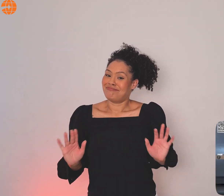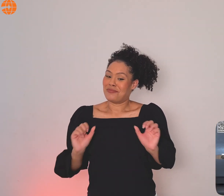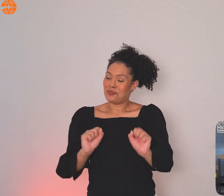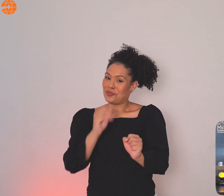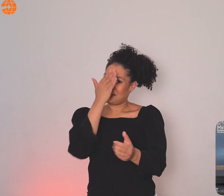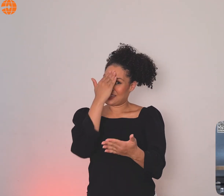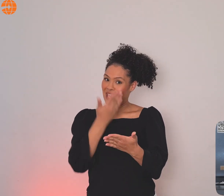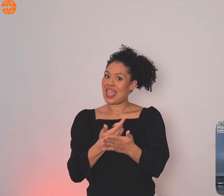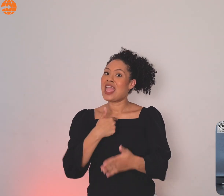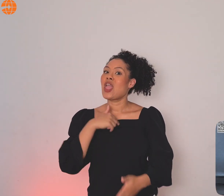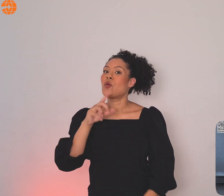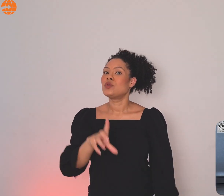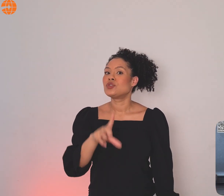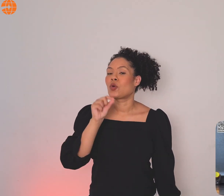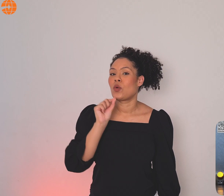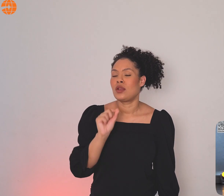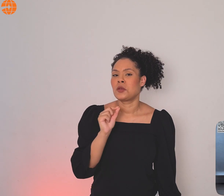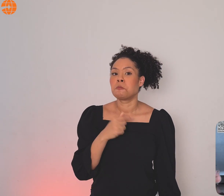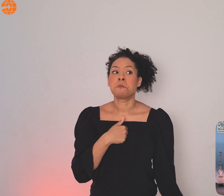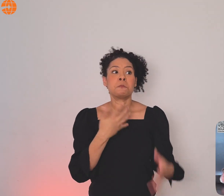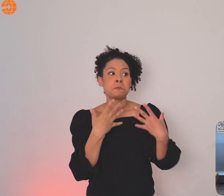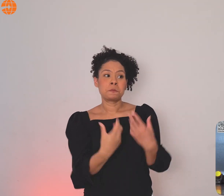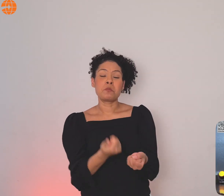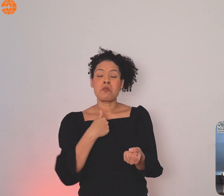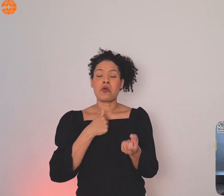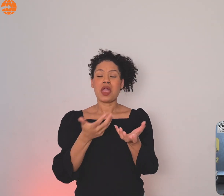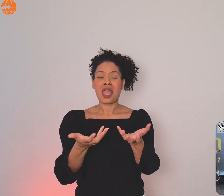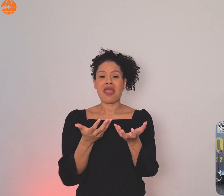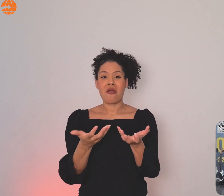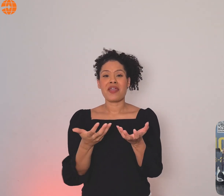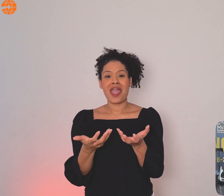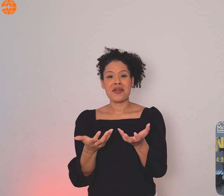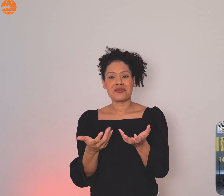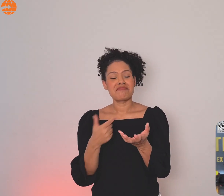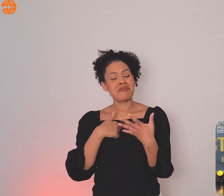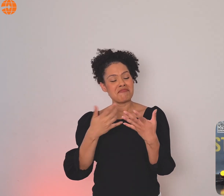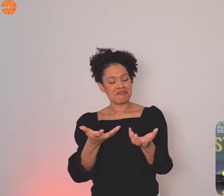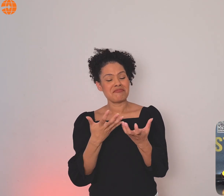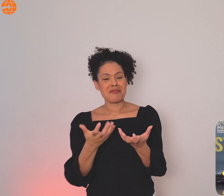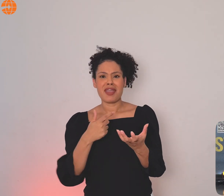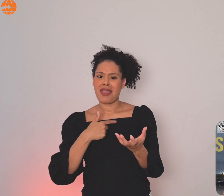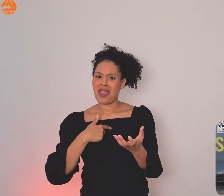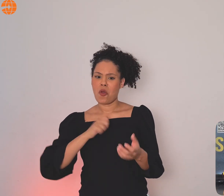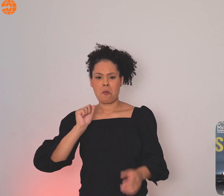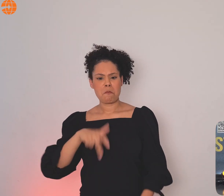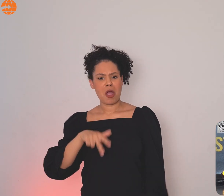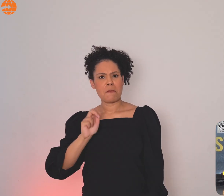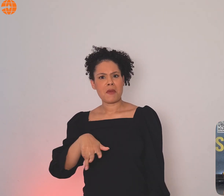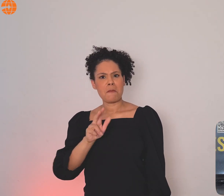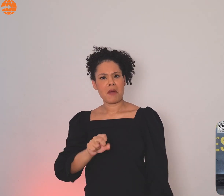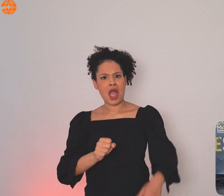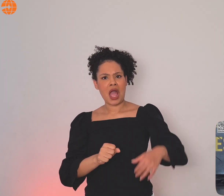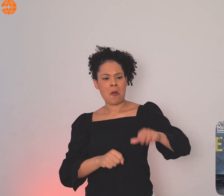E eu preferi me entregar a essa emoção, falar, cara, eu vou caminhar com os leões.